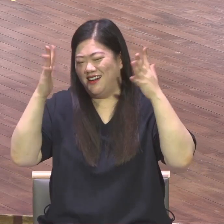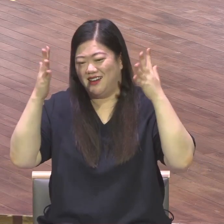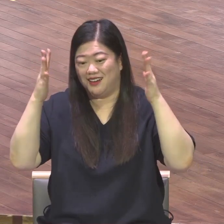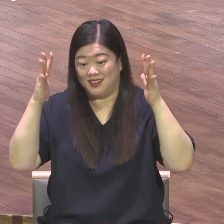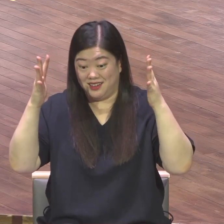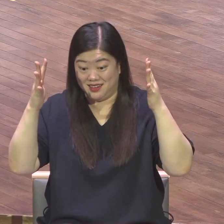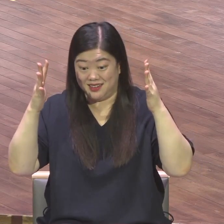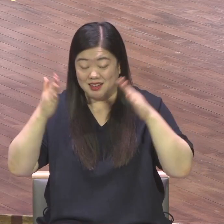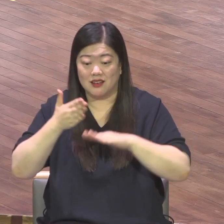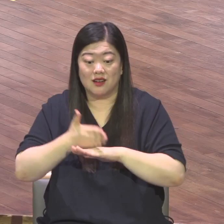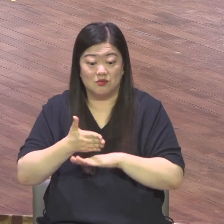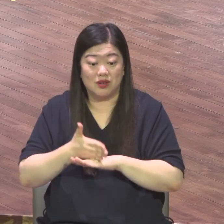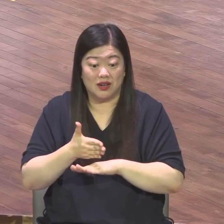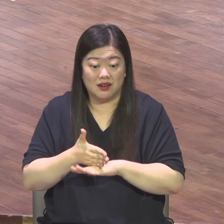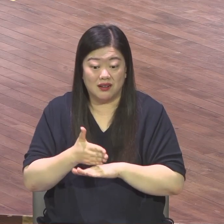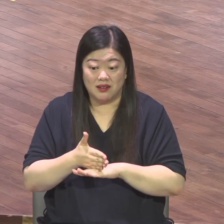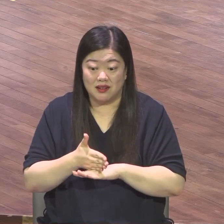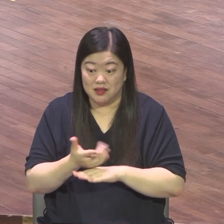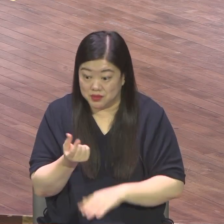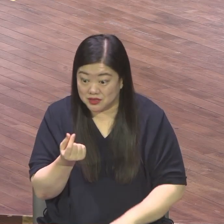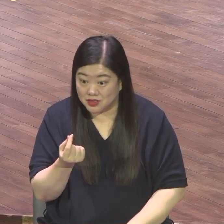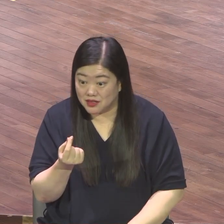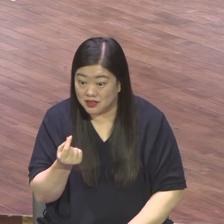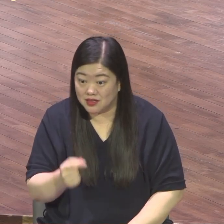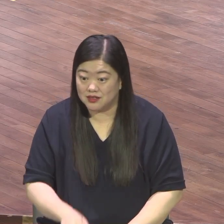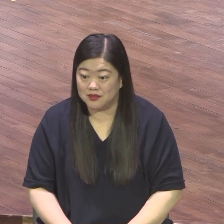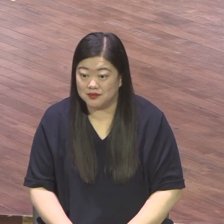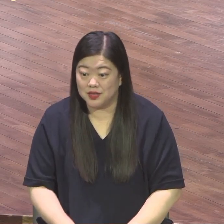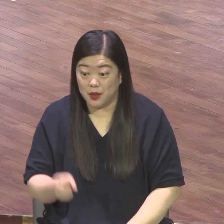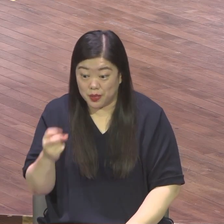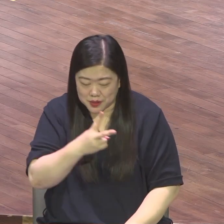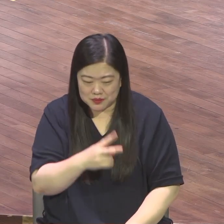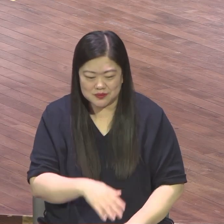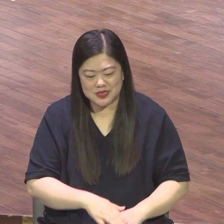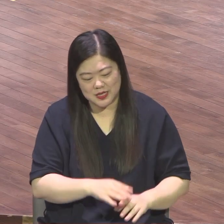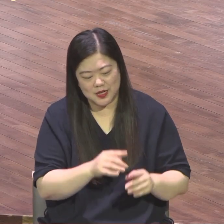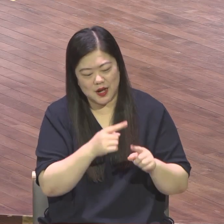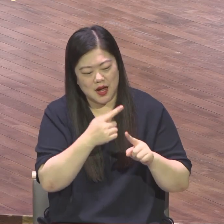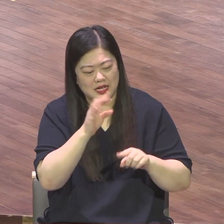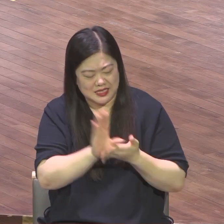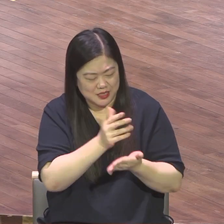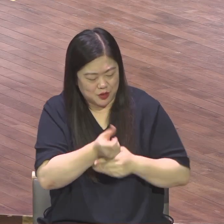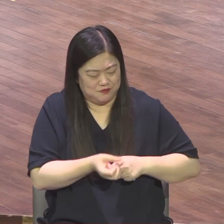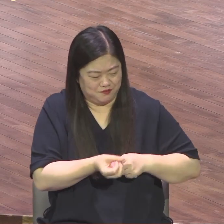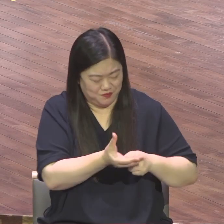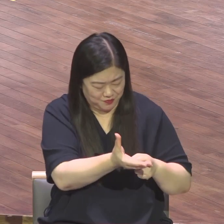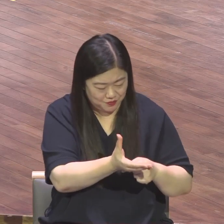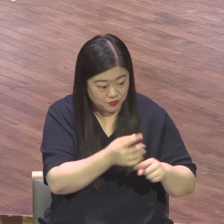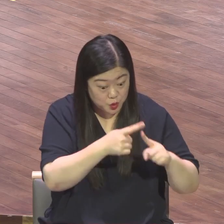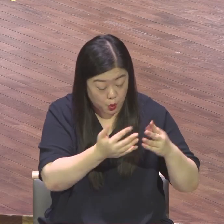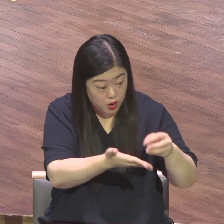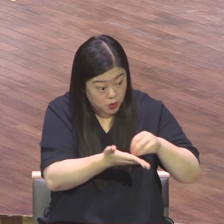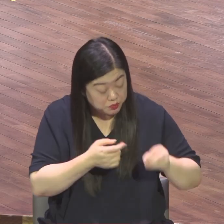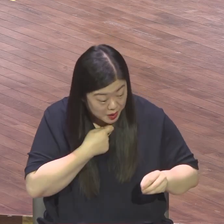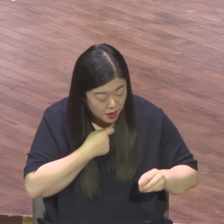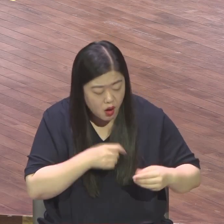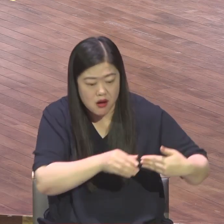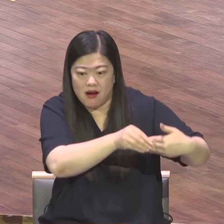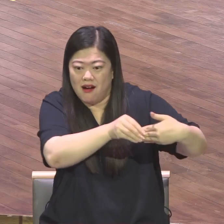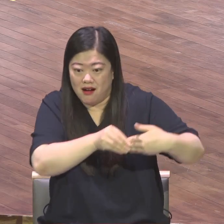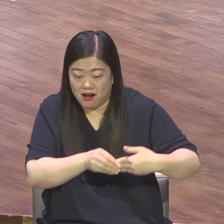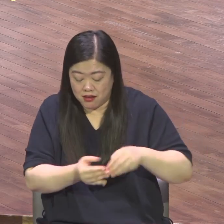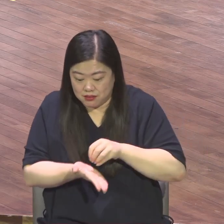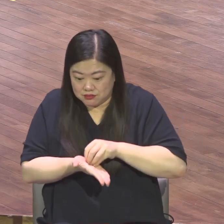이는 감사. 나올 수밖에 없잖아요. 교회 등록해가지고 예배화가 되고 교회화가 될 때마다 얼마나